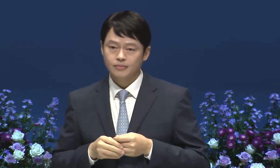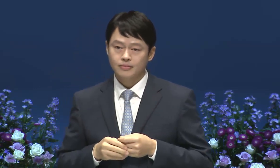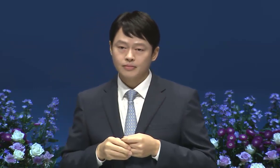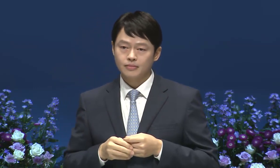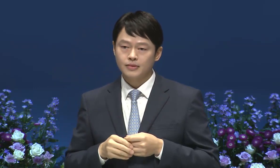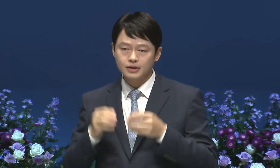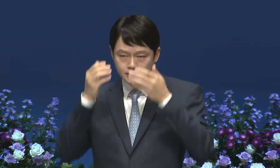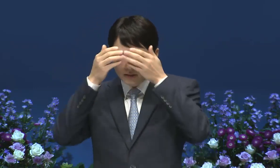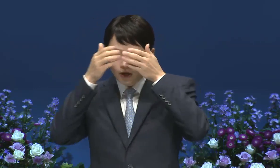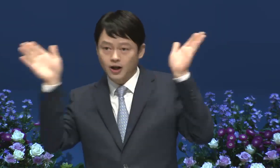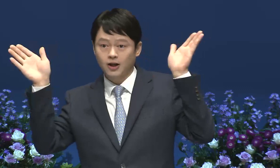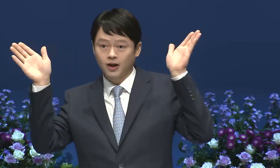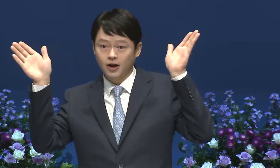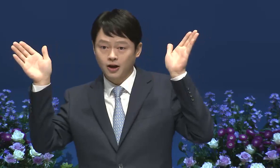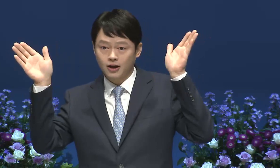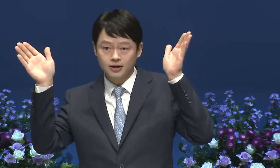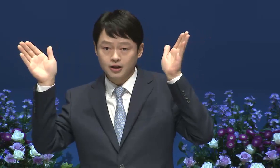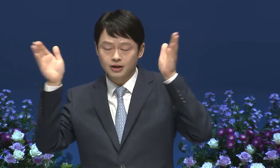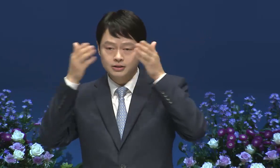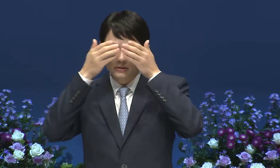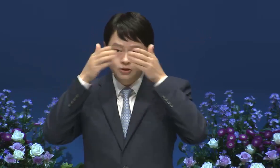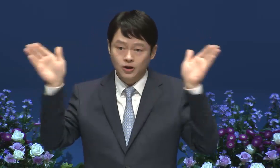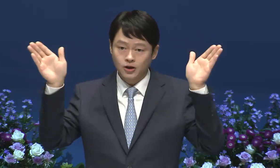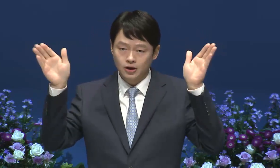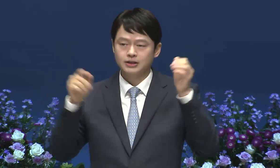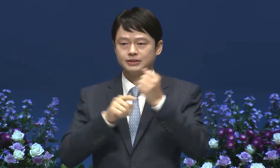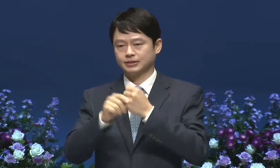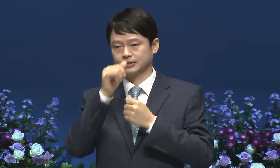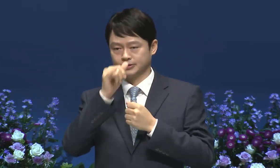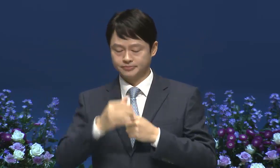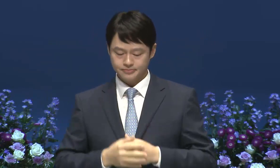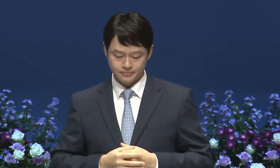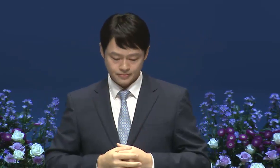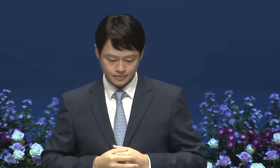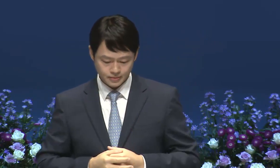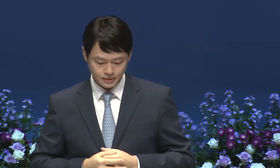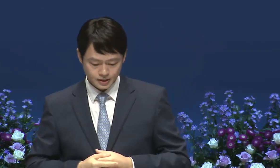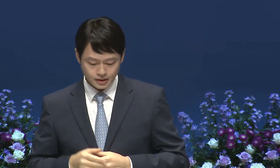아람어로 열리다 라는 뜻입니다.